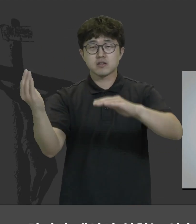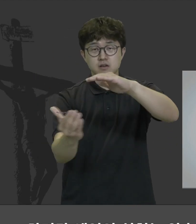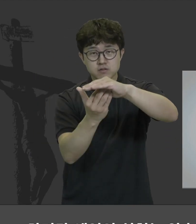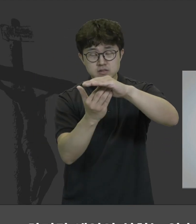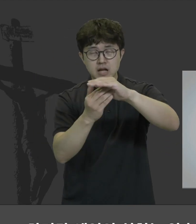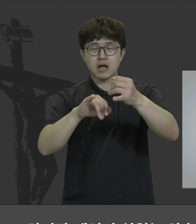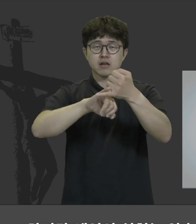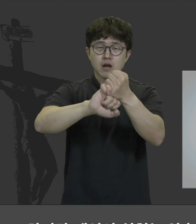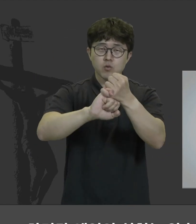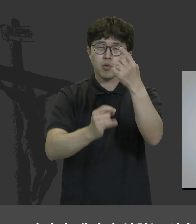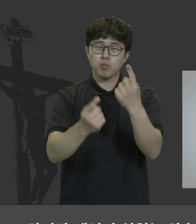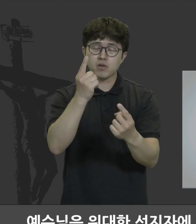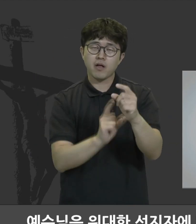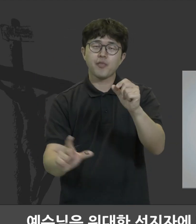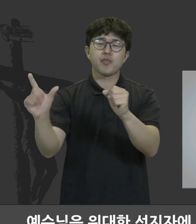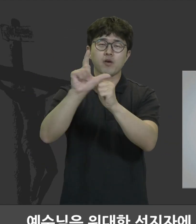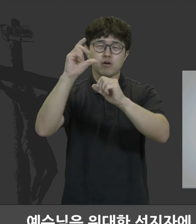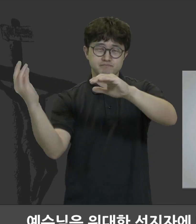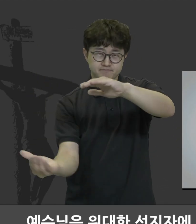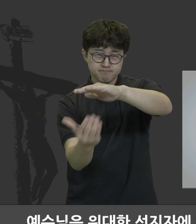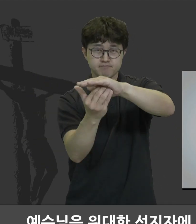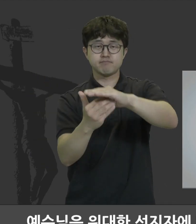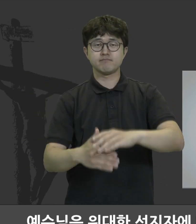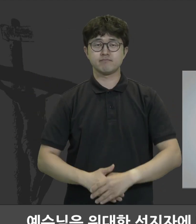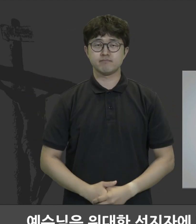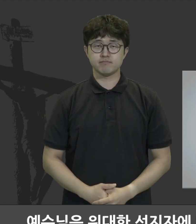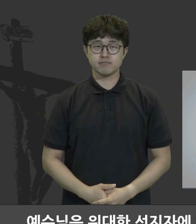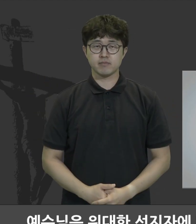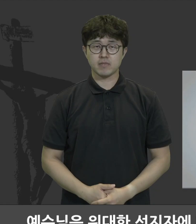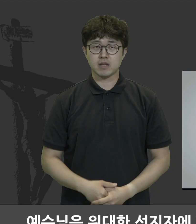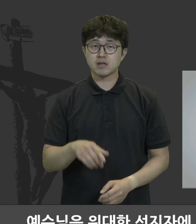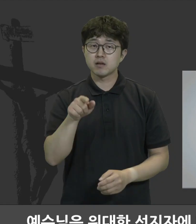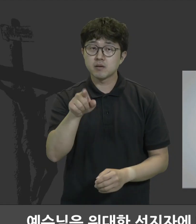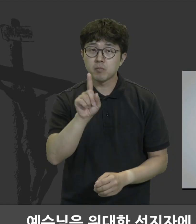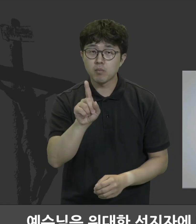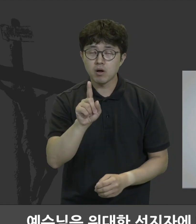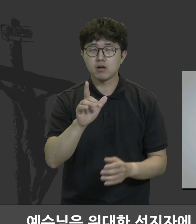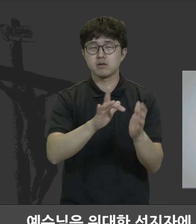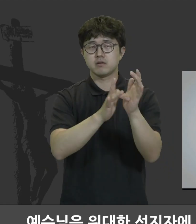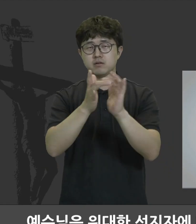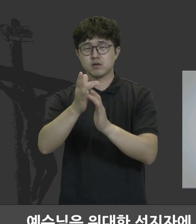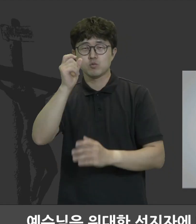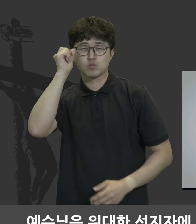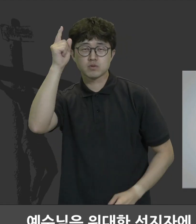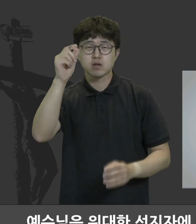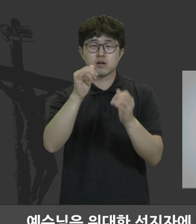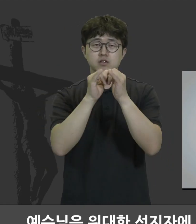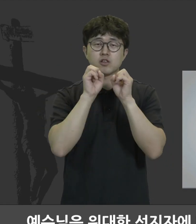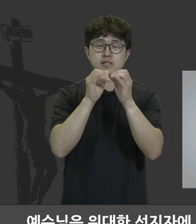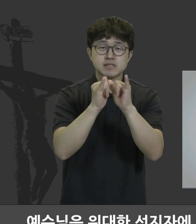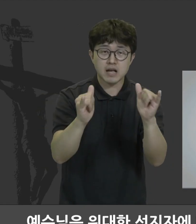완전합니다. 예수님은 위대한 선지자에 머무는 분이 아니라 살아계신 하나님의